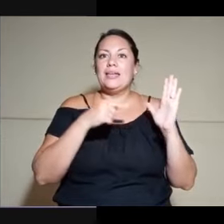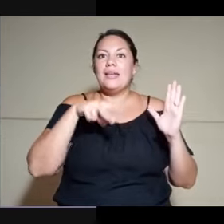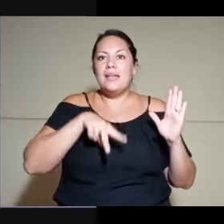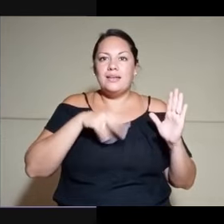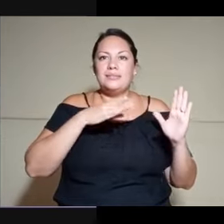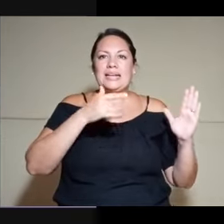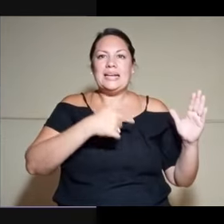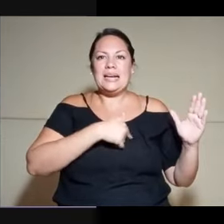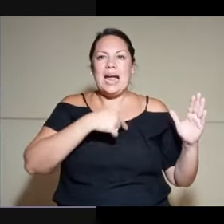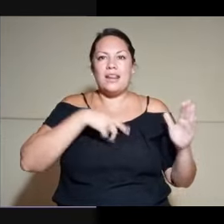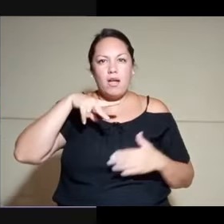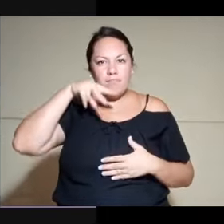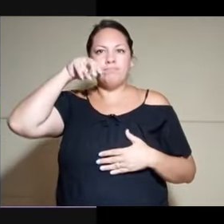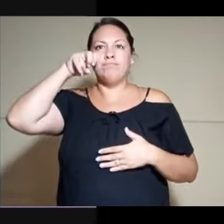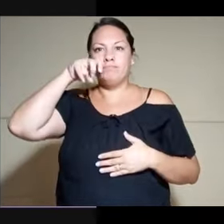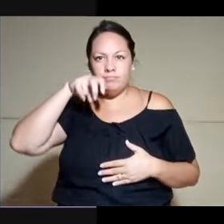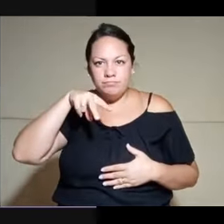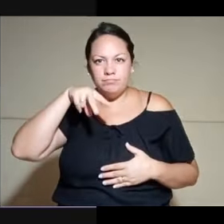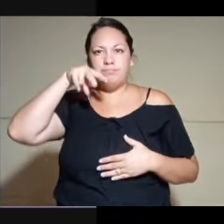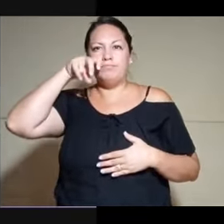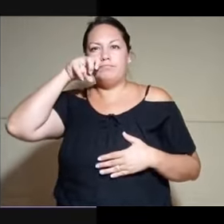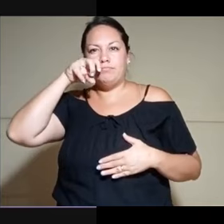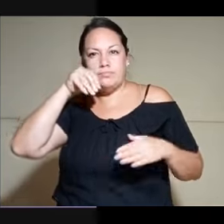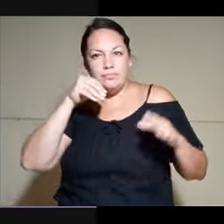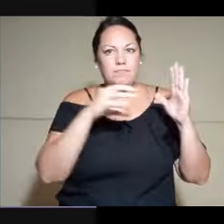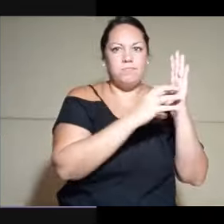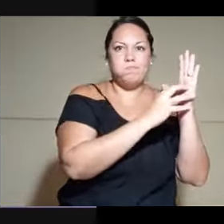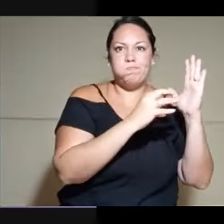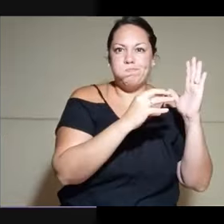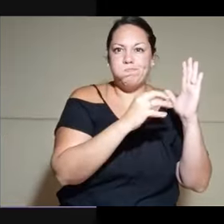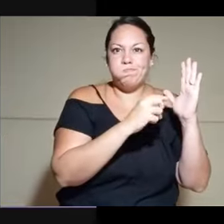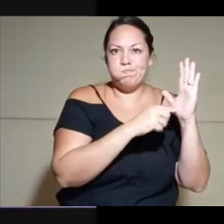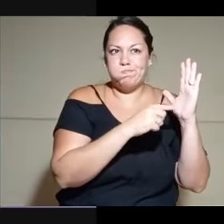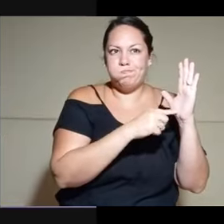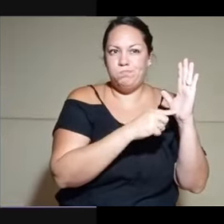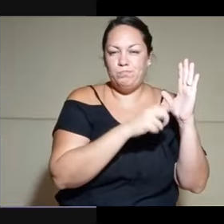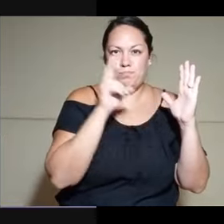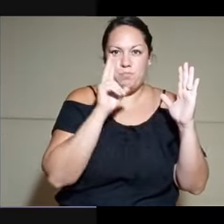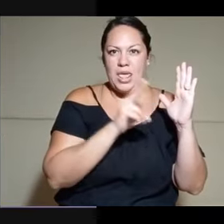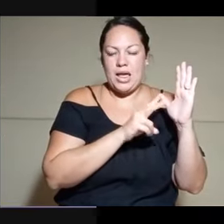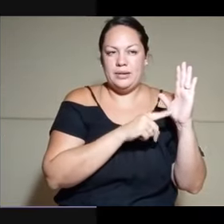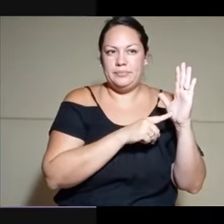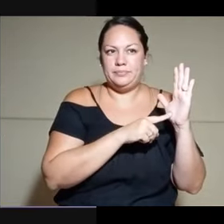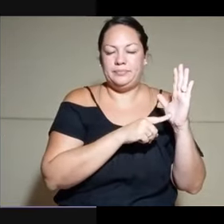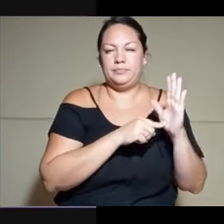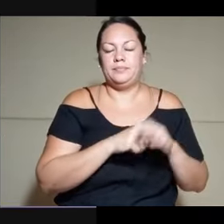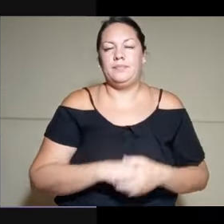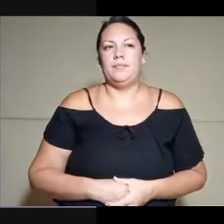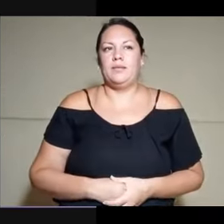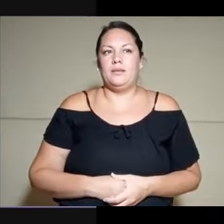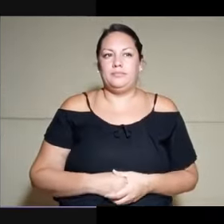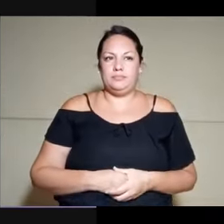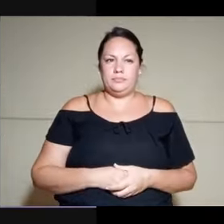porque en el bulbo raquídeo tenemos el centro cardiorrespiratorio, el centro de la respiración,